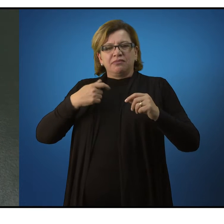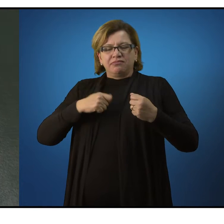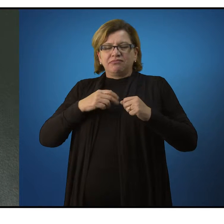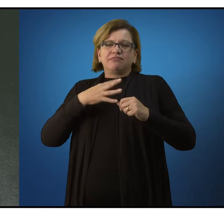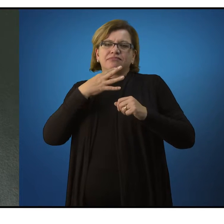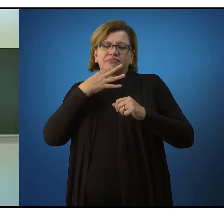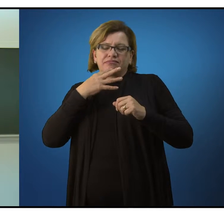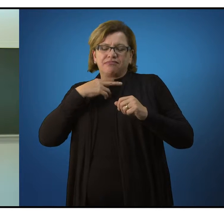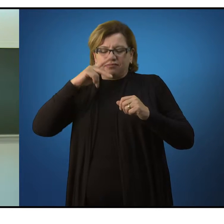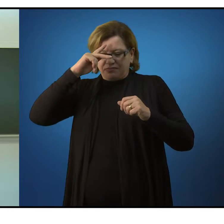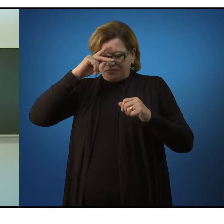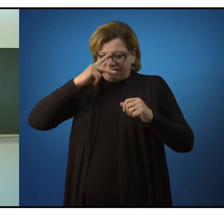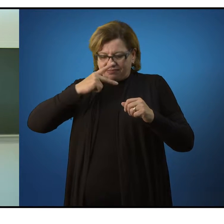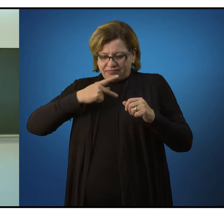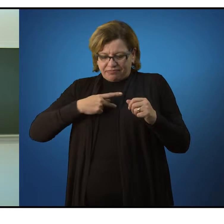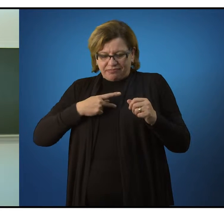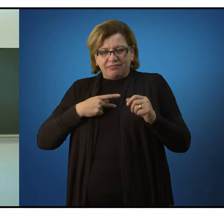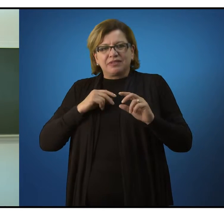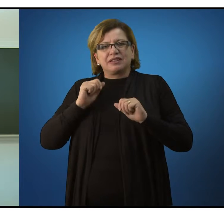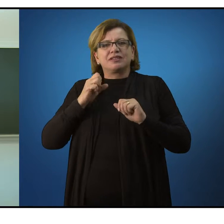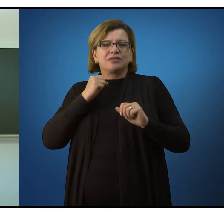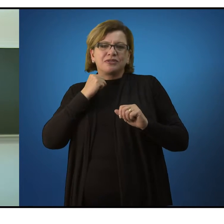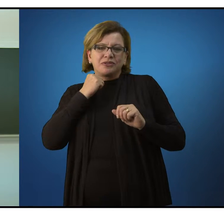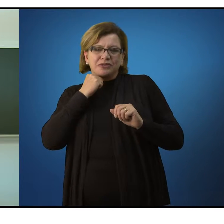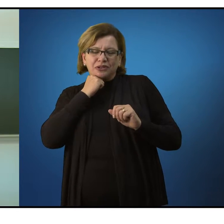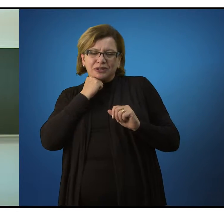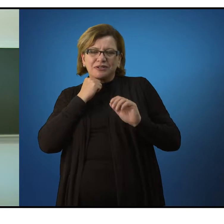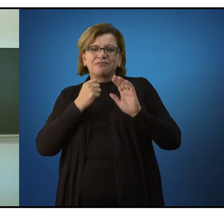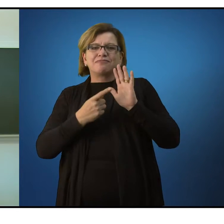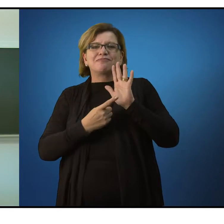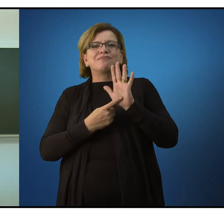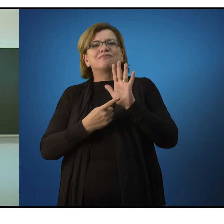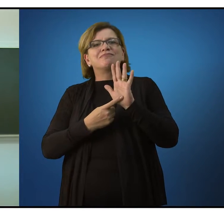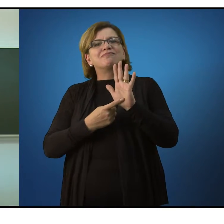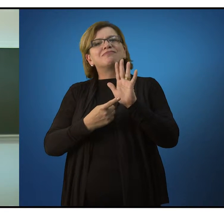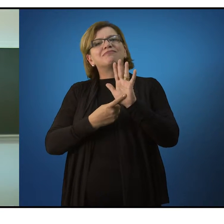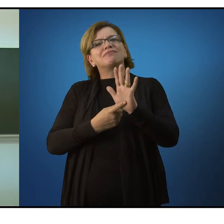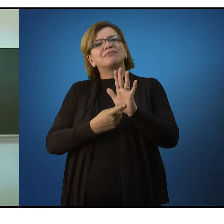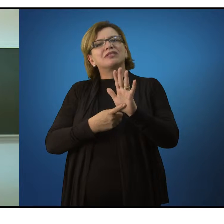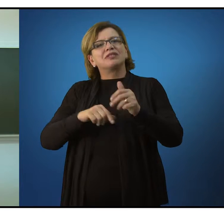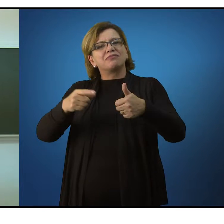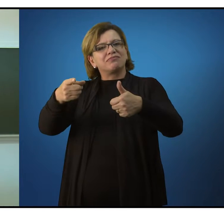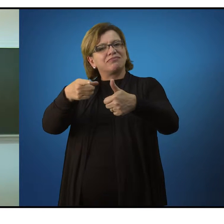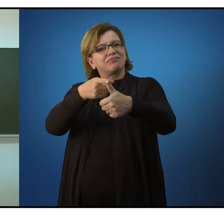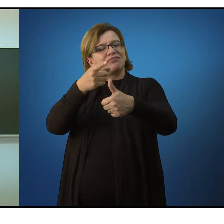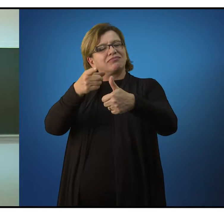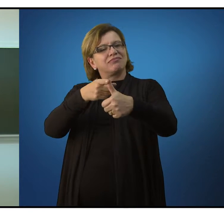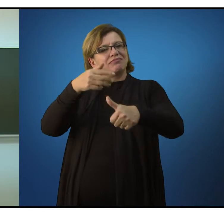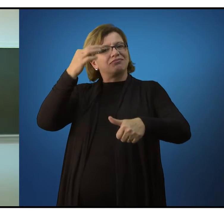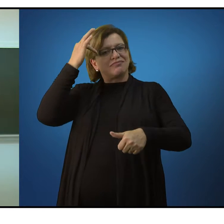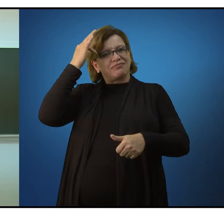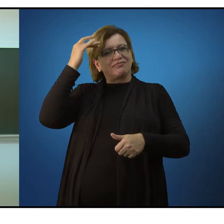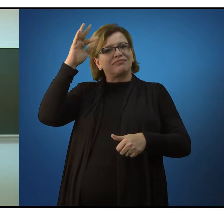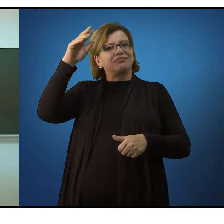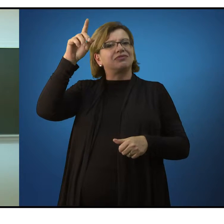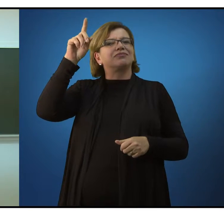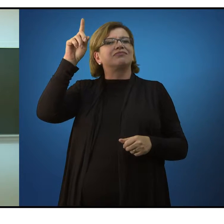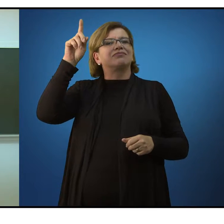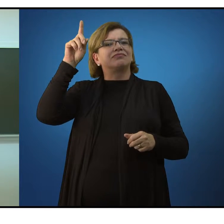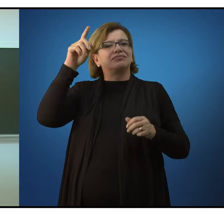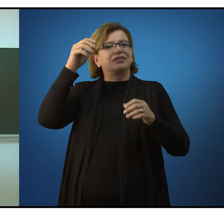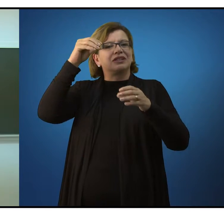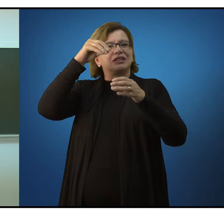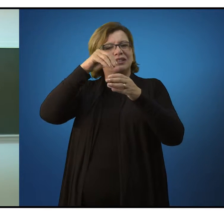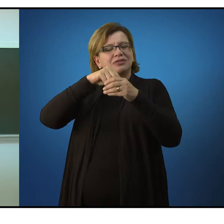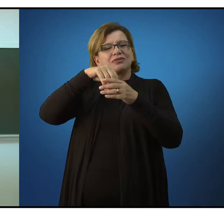Então, Sócrates demarca, enquanto o primeiro filósofo